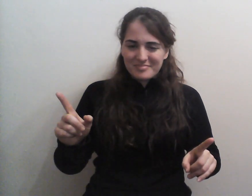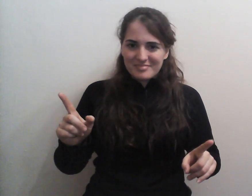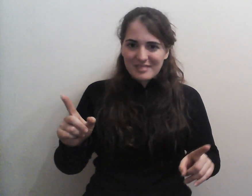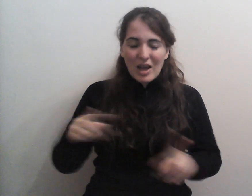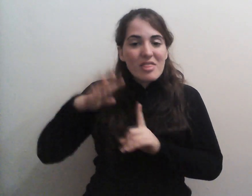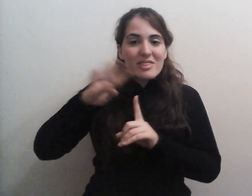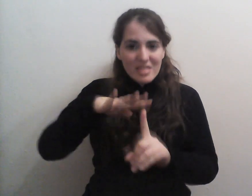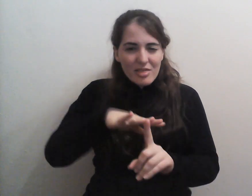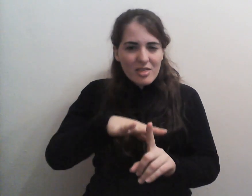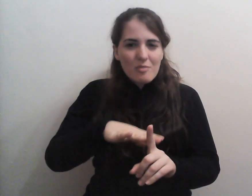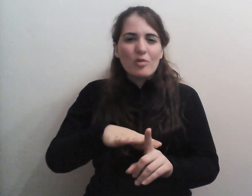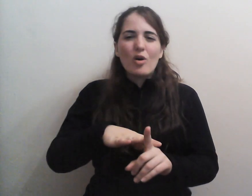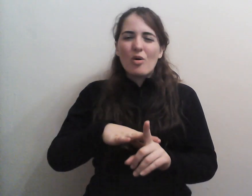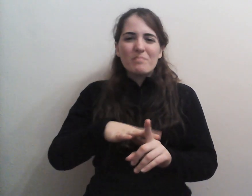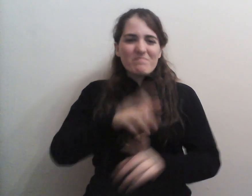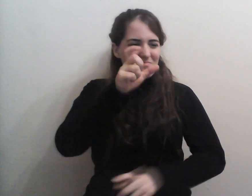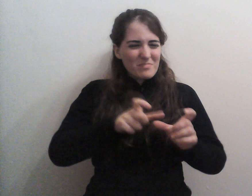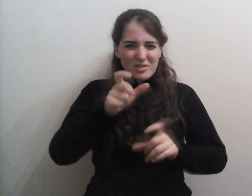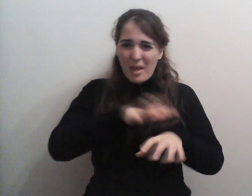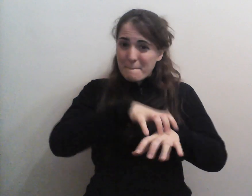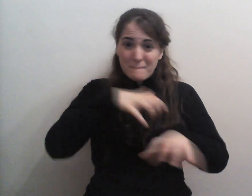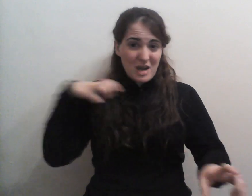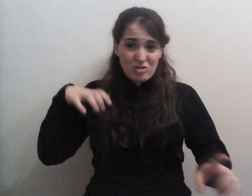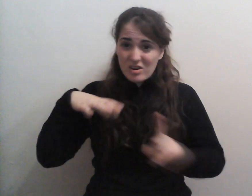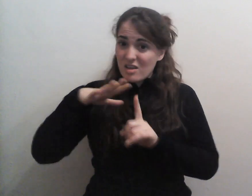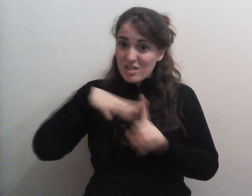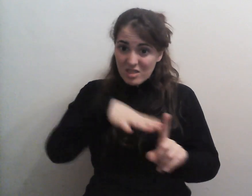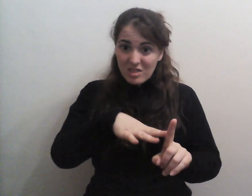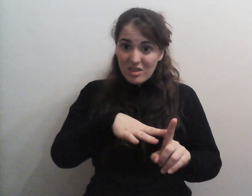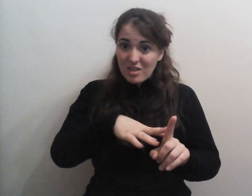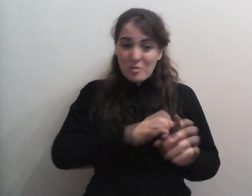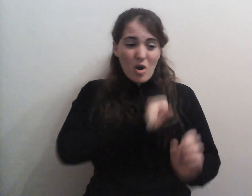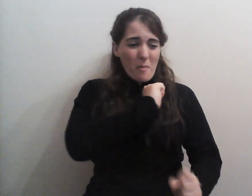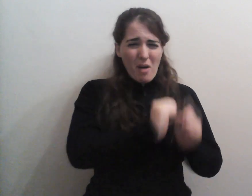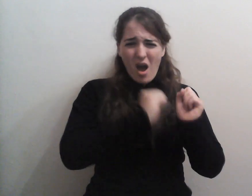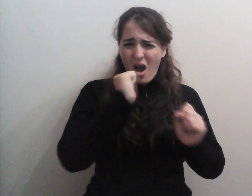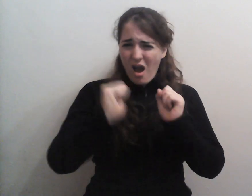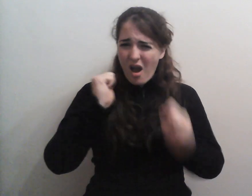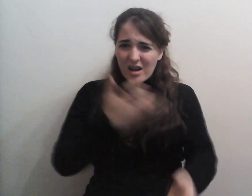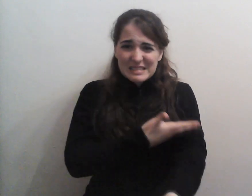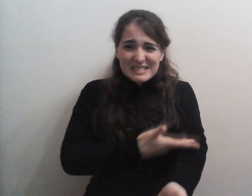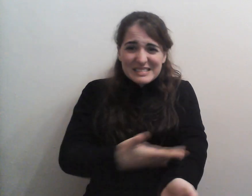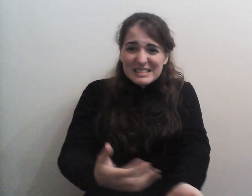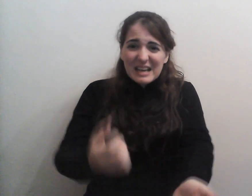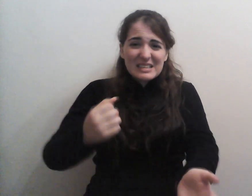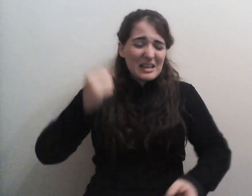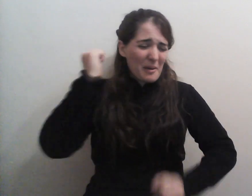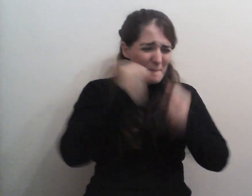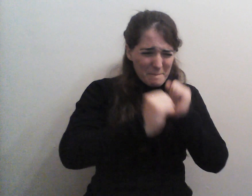metafórica, literal, poética. Ellos sabían que Cristo, literal, empírica, científica, corporal, históricamente, había